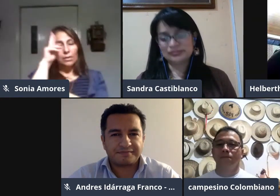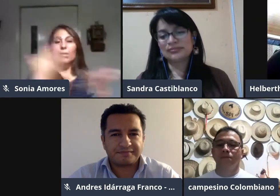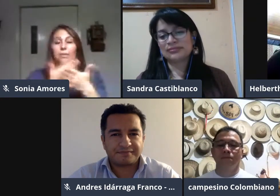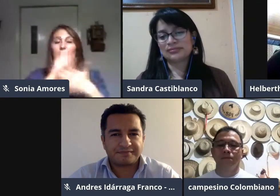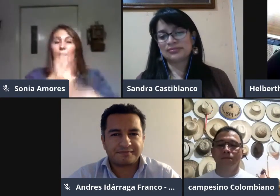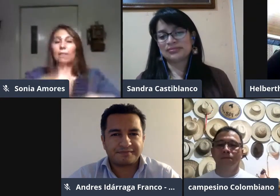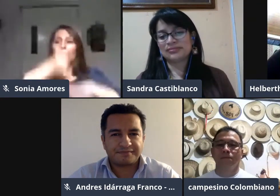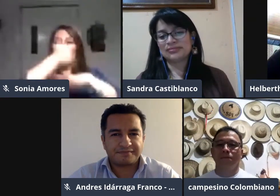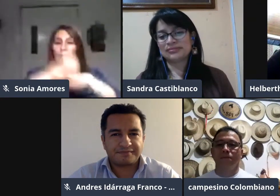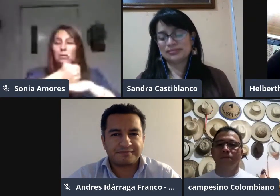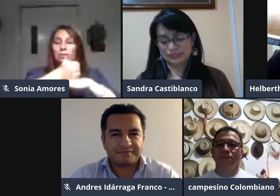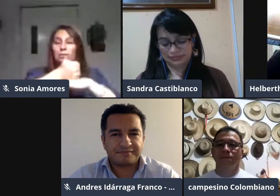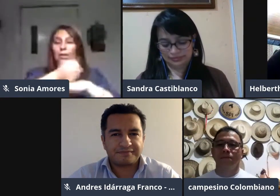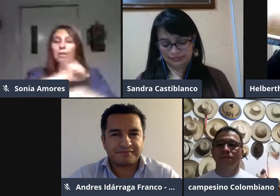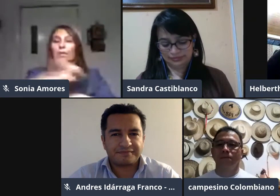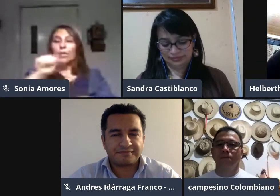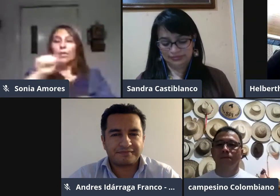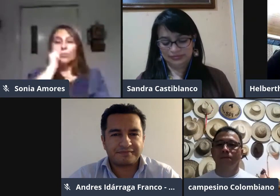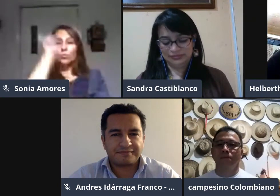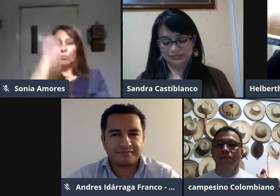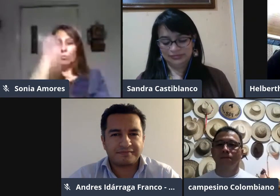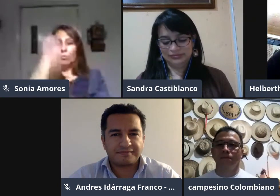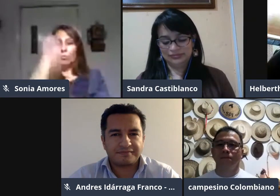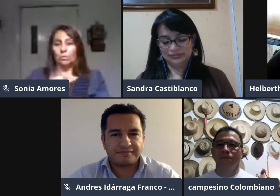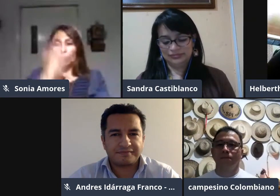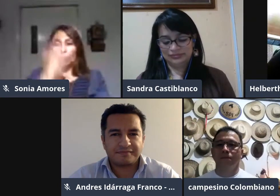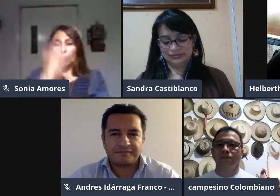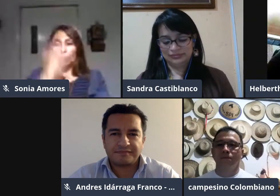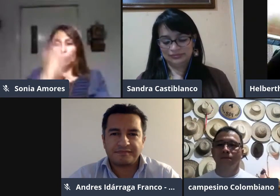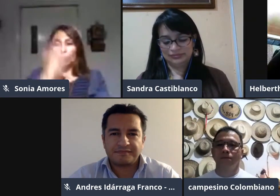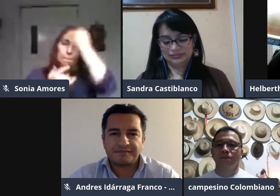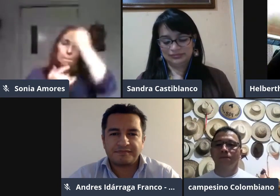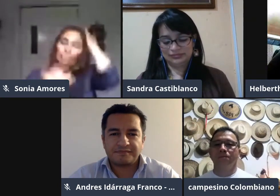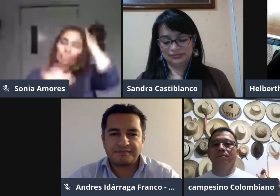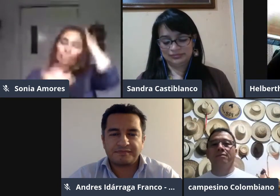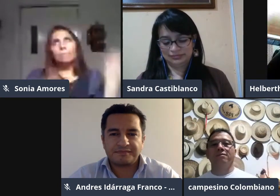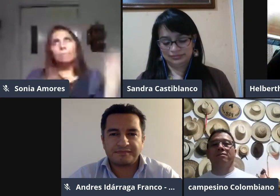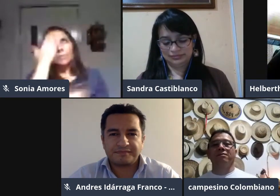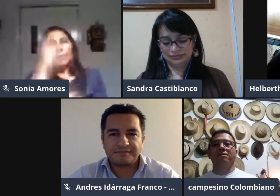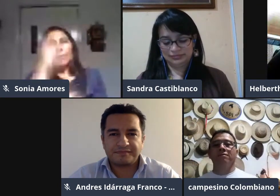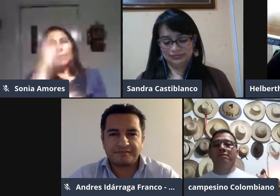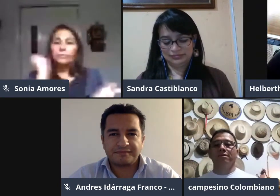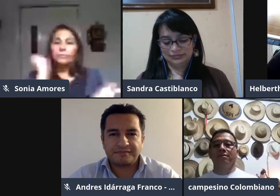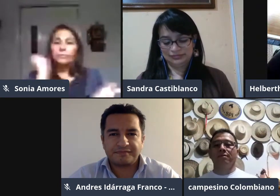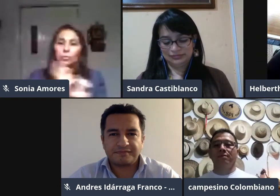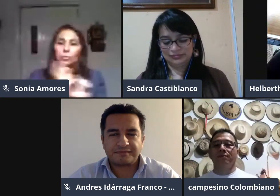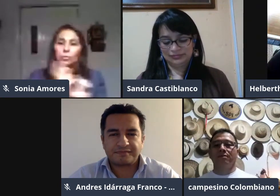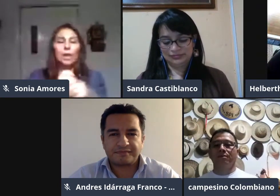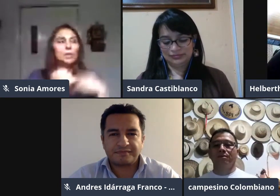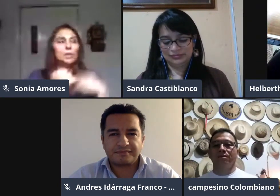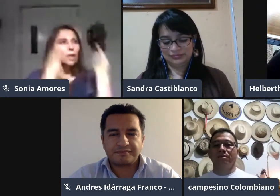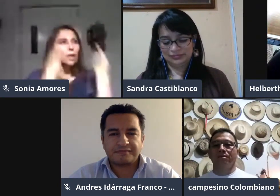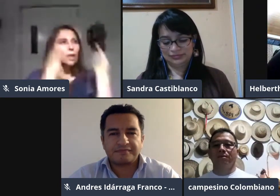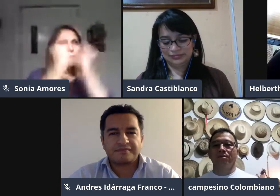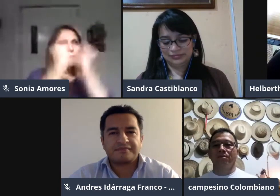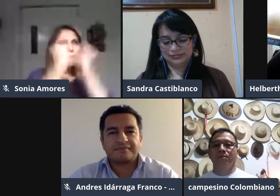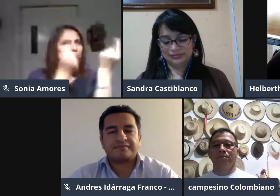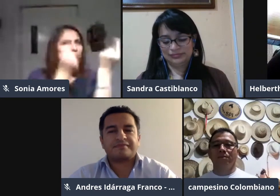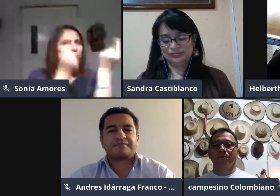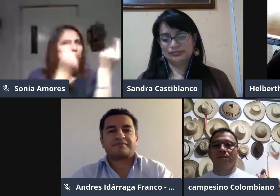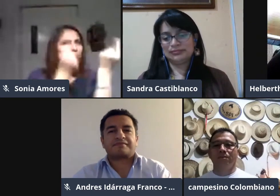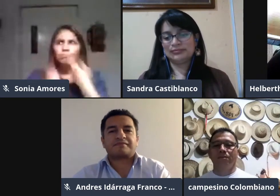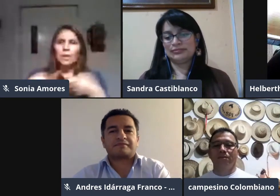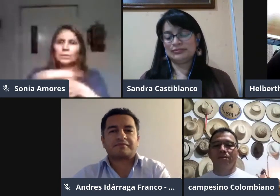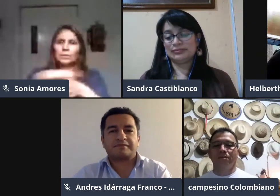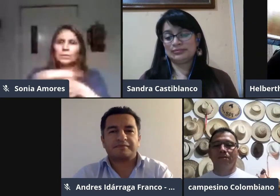Humanos, porque en medio también de las dificultades y las comprensiones que hay frente a los asuntos de ciudad y de